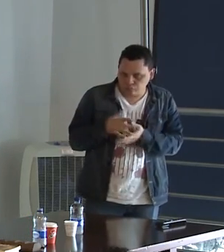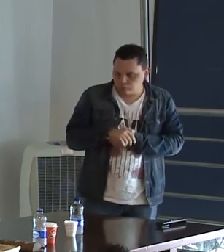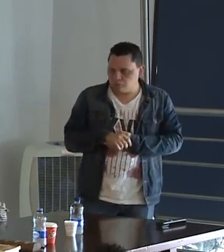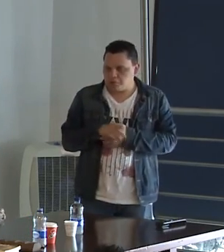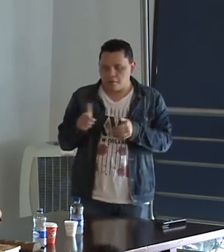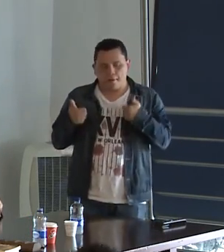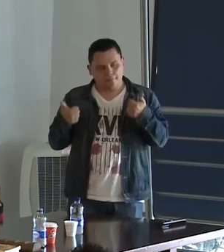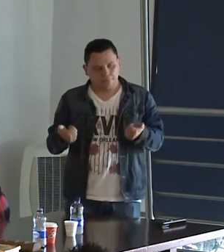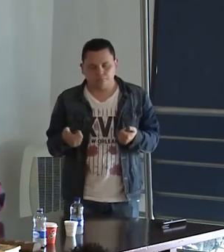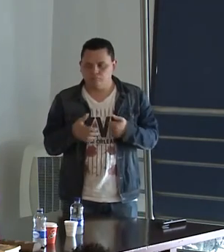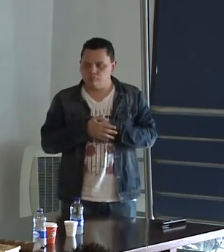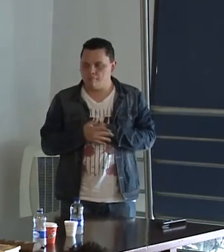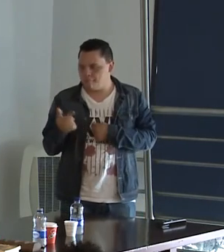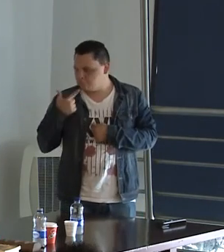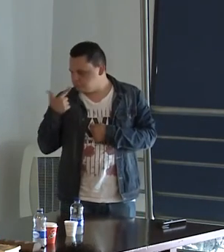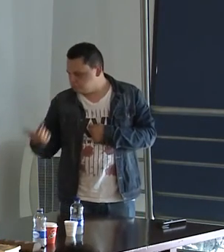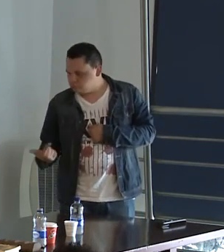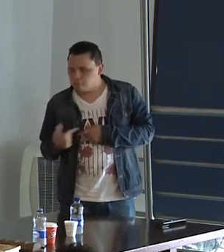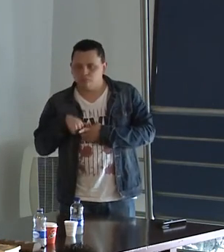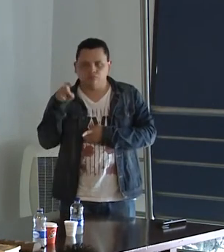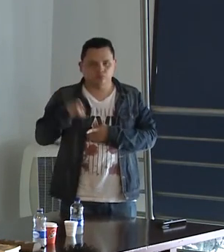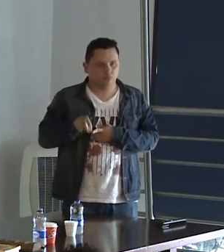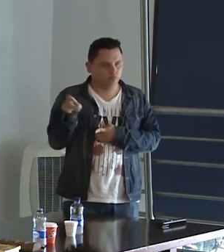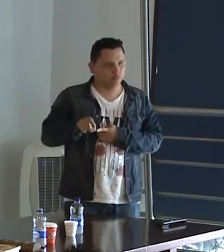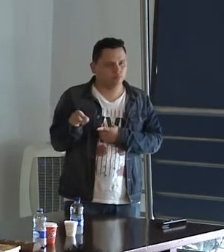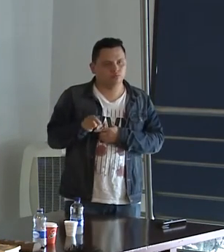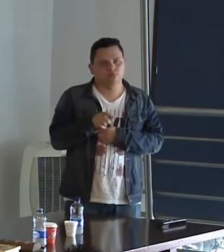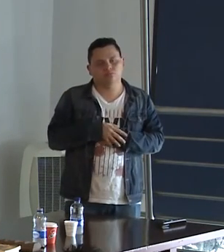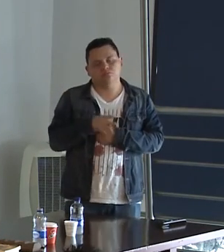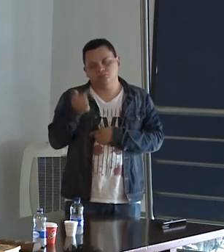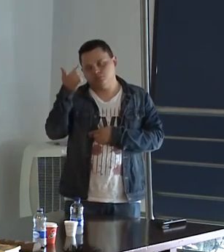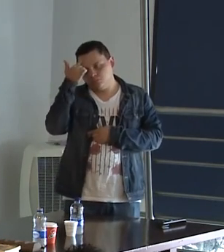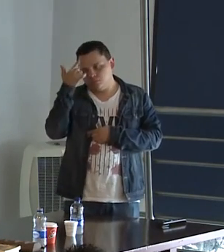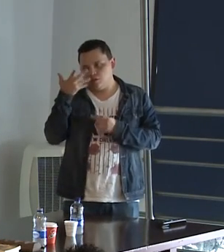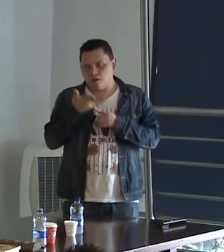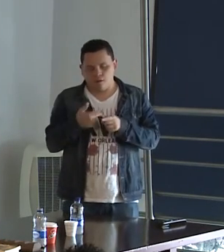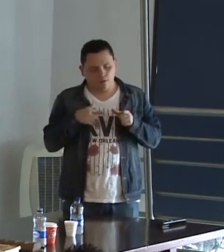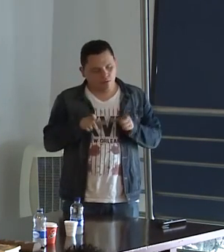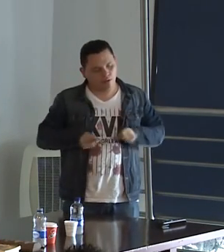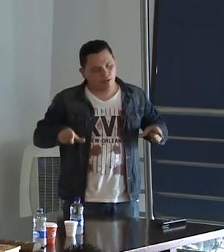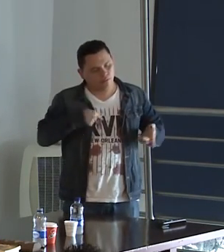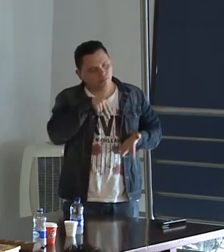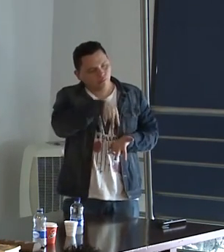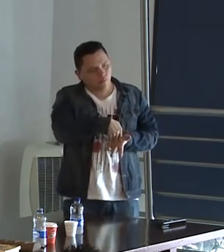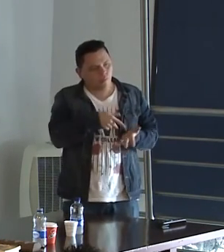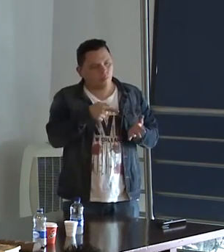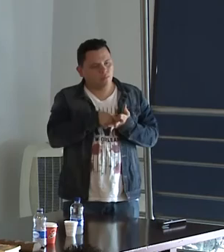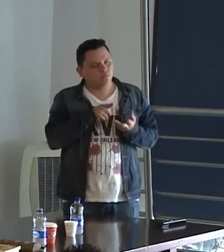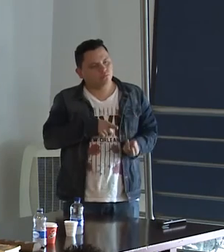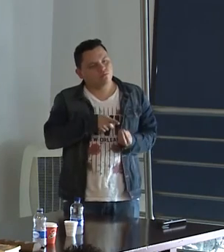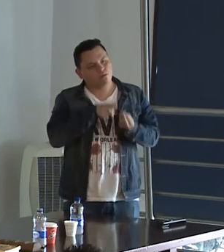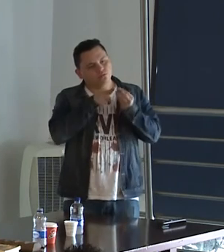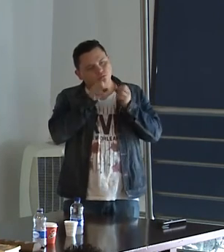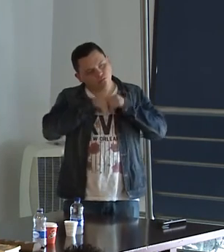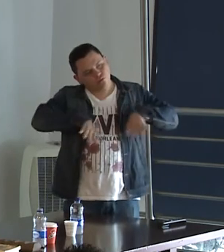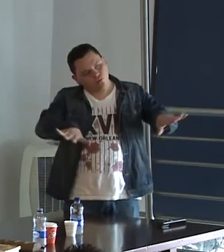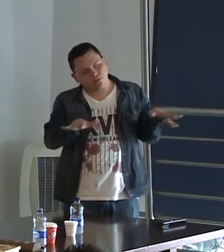bien, decían acá, es necesario pensar nuestro lugar en las políticas